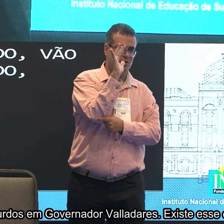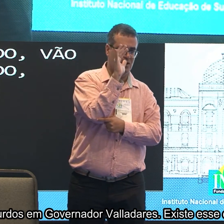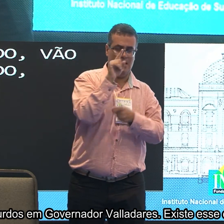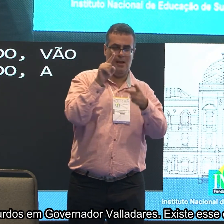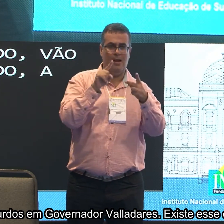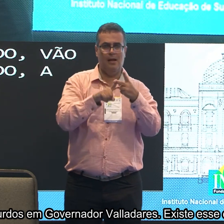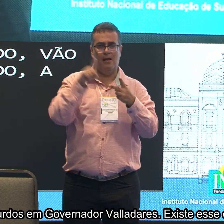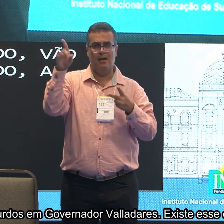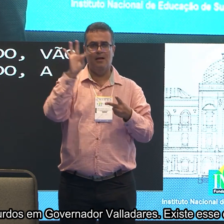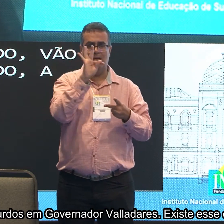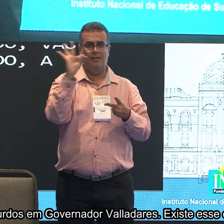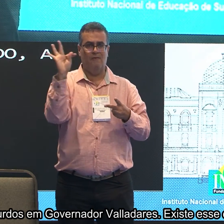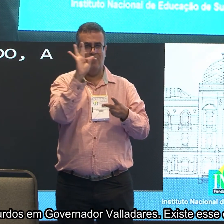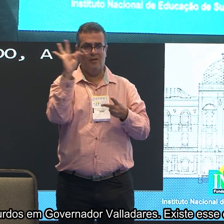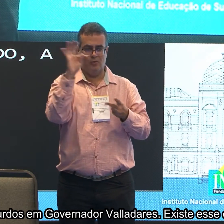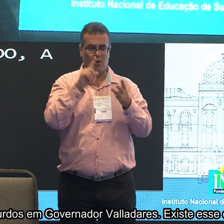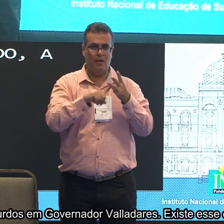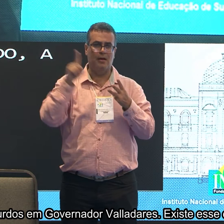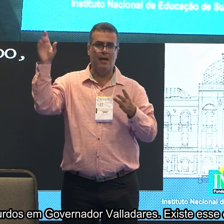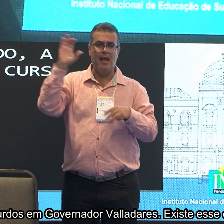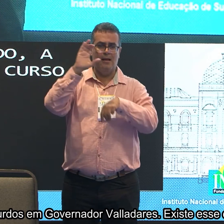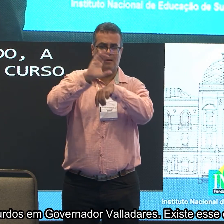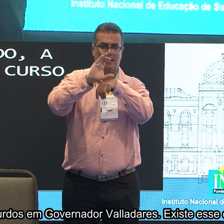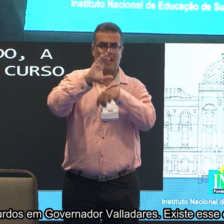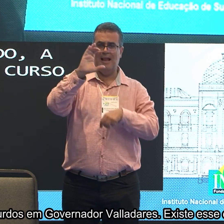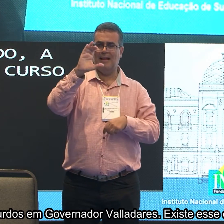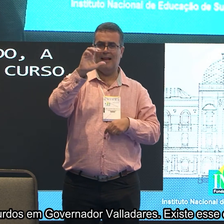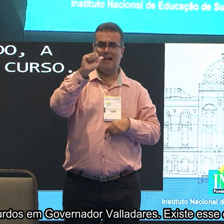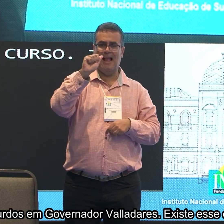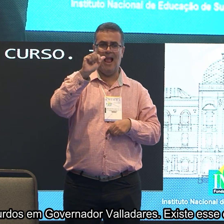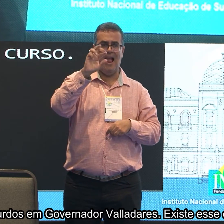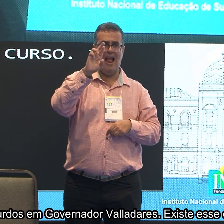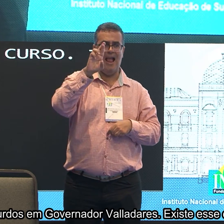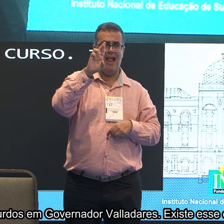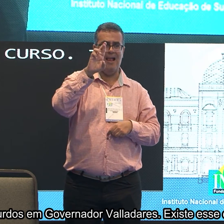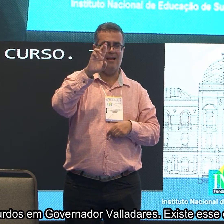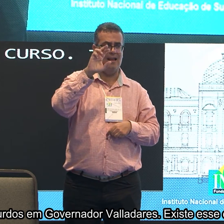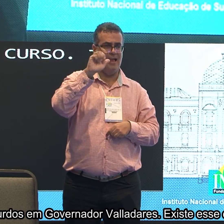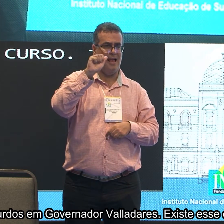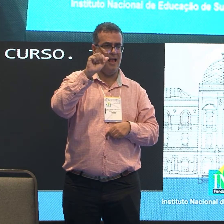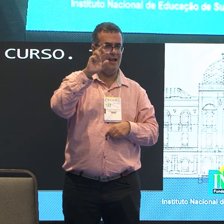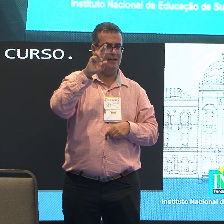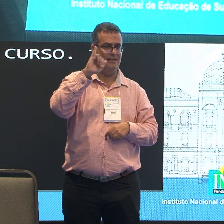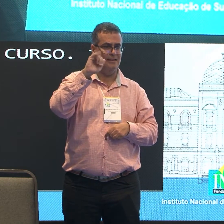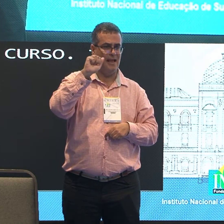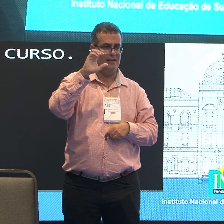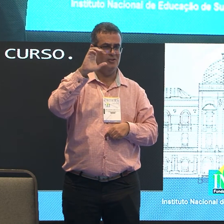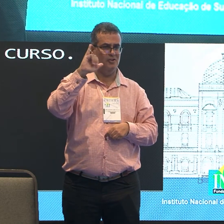lá em Governador Valadares. Existe esse curso